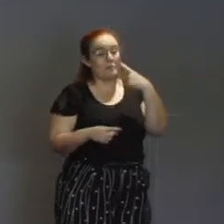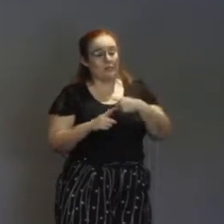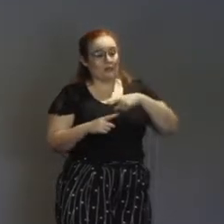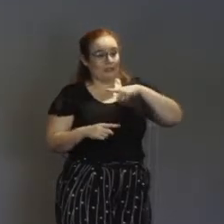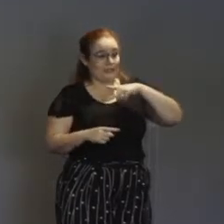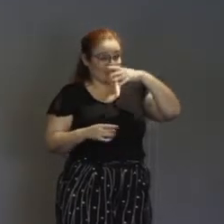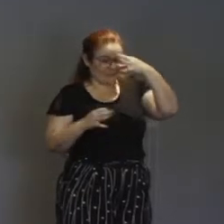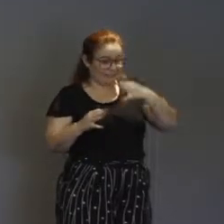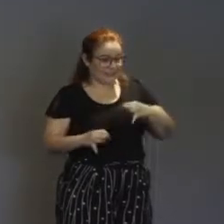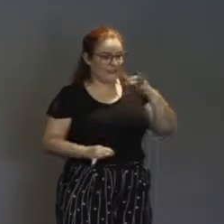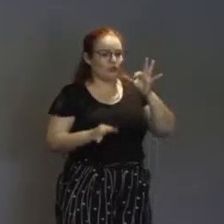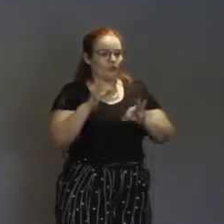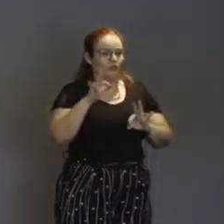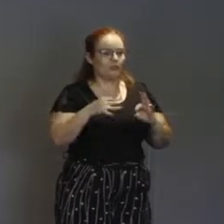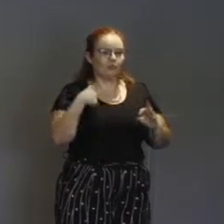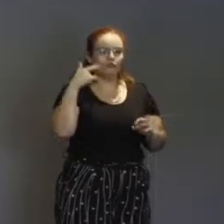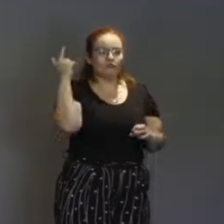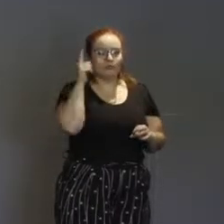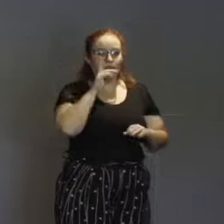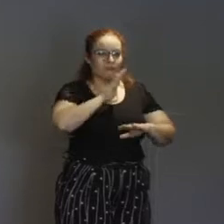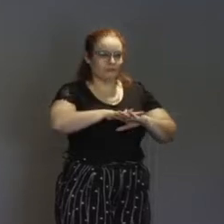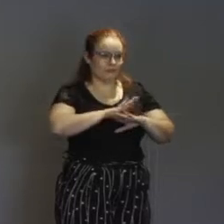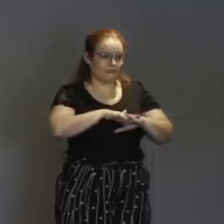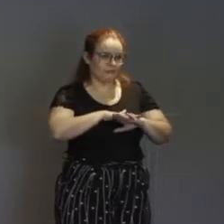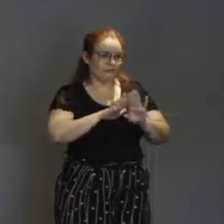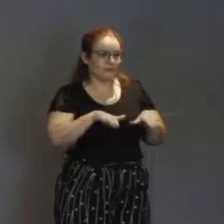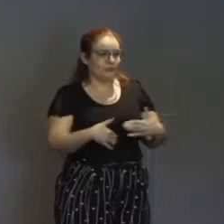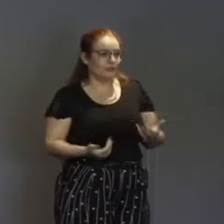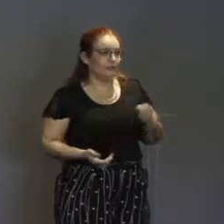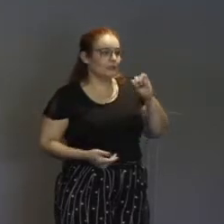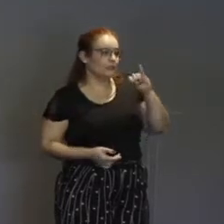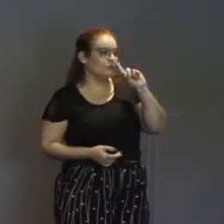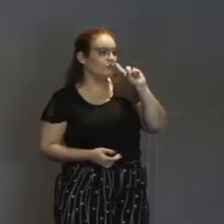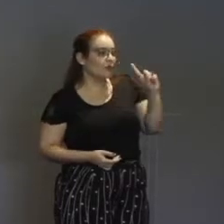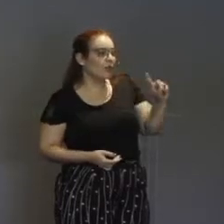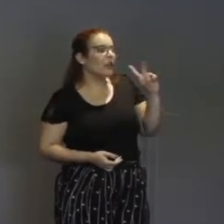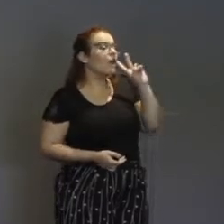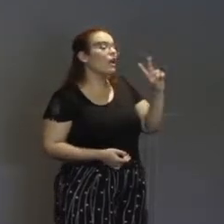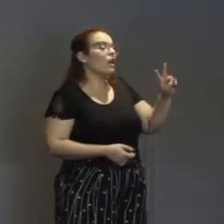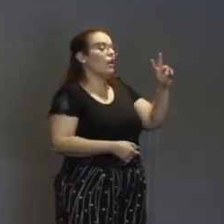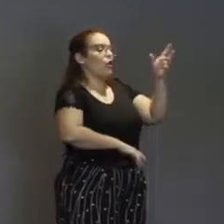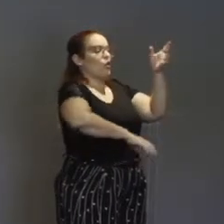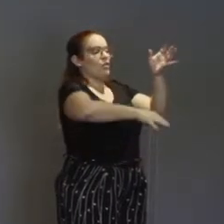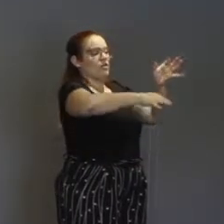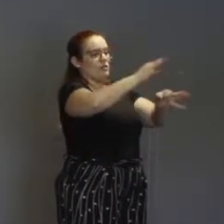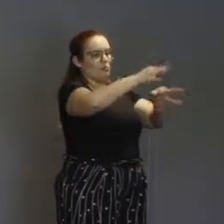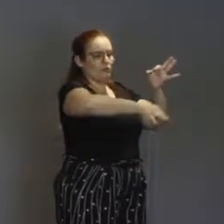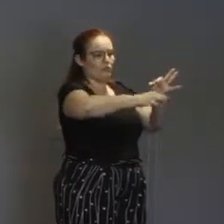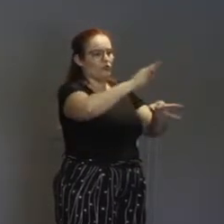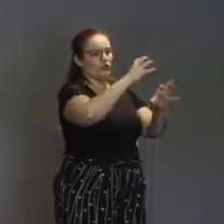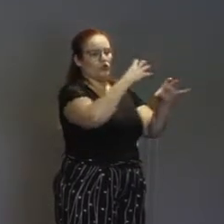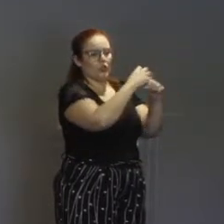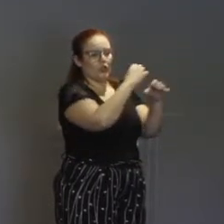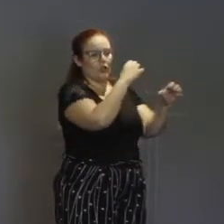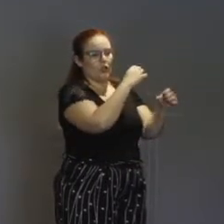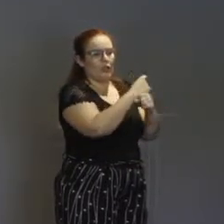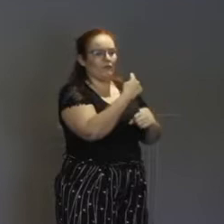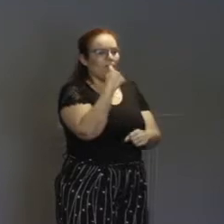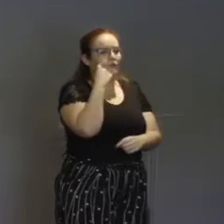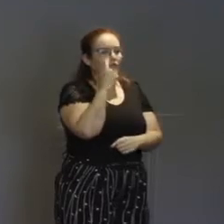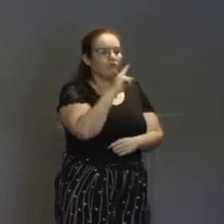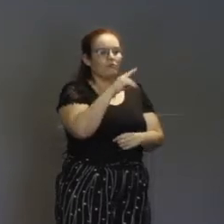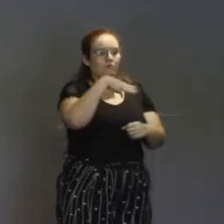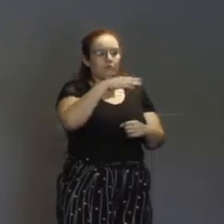necessidades de certezas para poder agir. Então, no dia que vê se o Tribunal de Contas fez um acórdão ou não, e o concurso de projetos que contratou startup